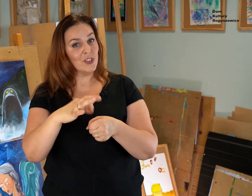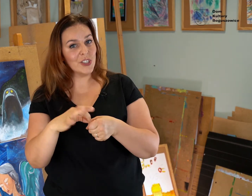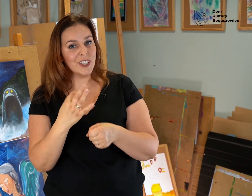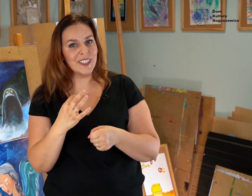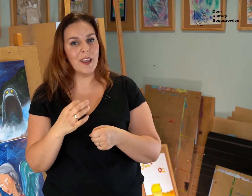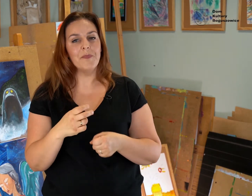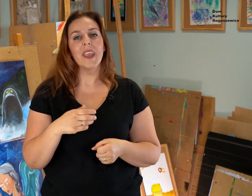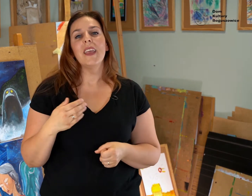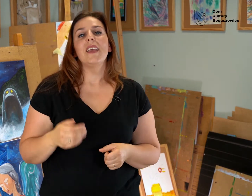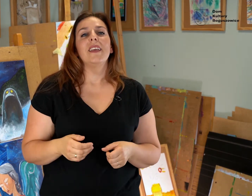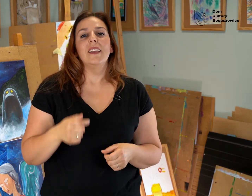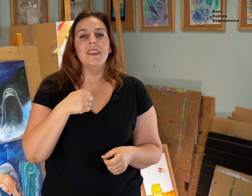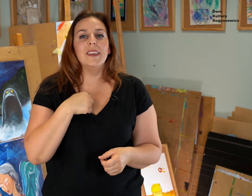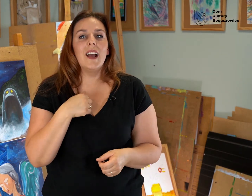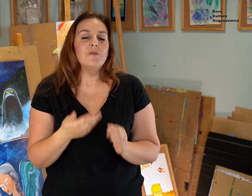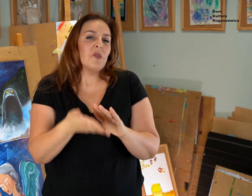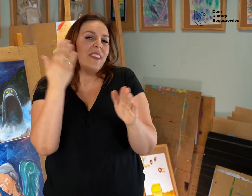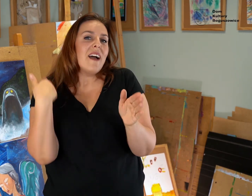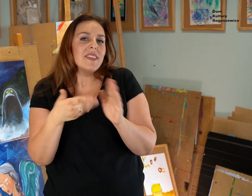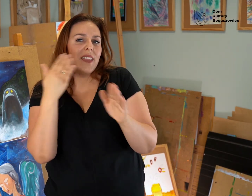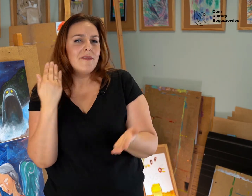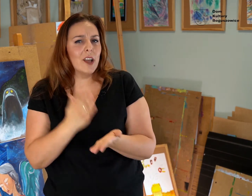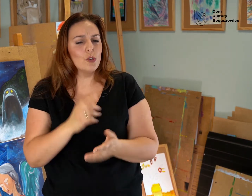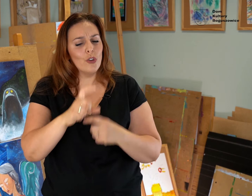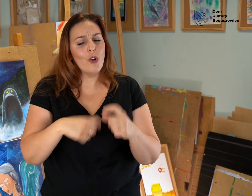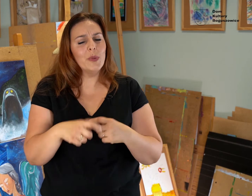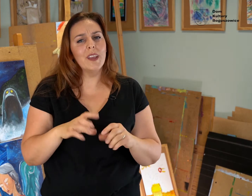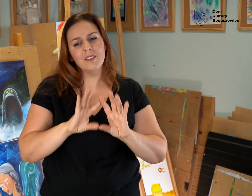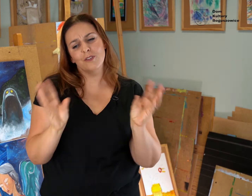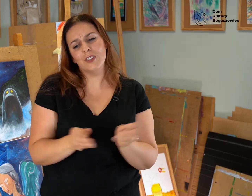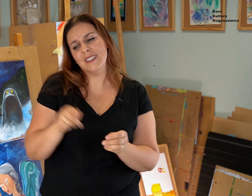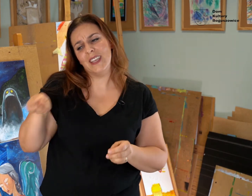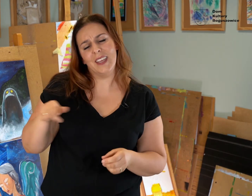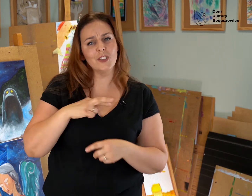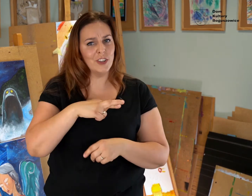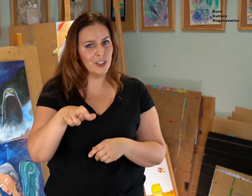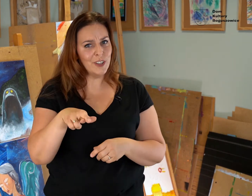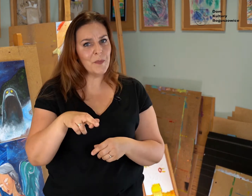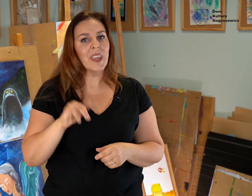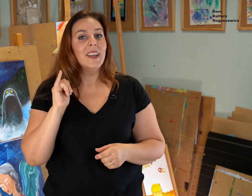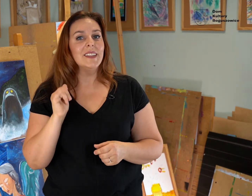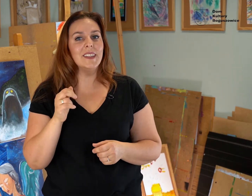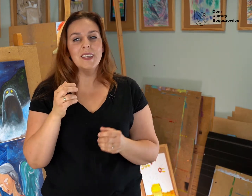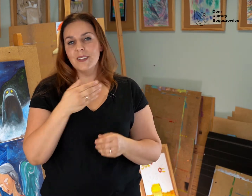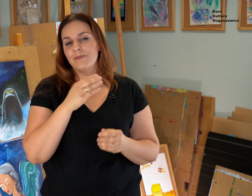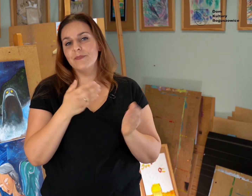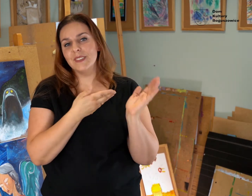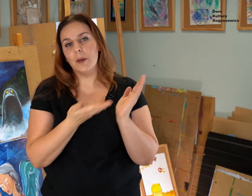malowanie, szycie. Ja od dawna już robię wszystkie te rzeczy